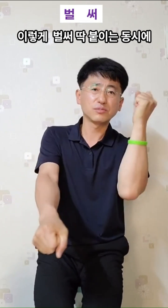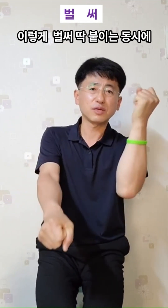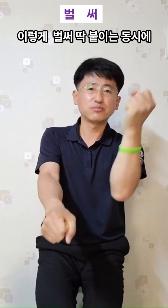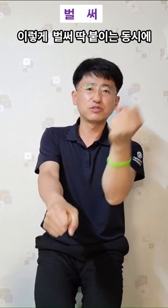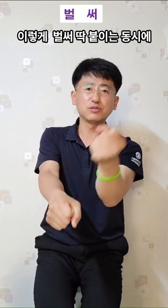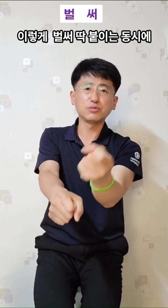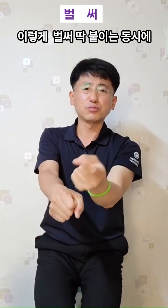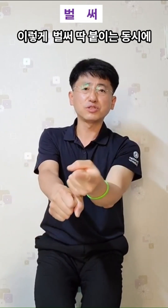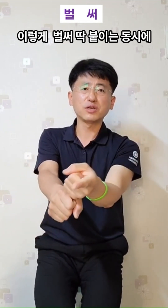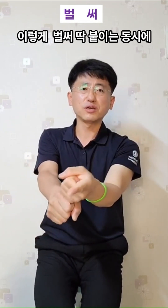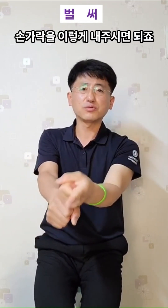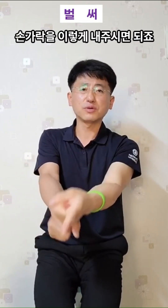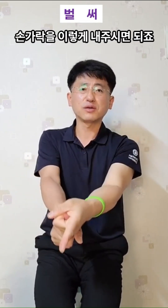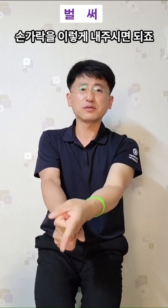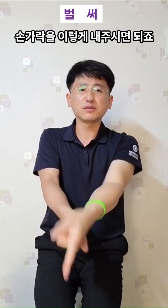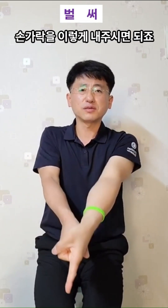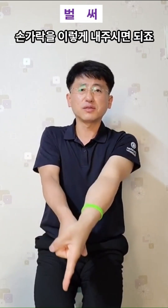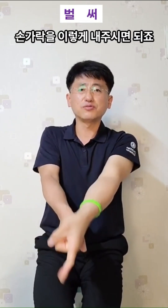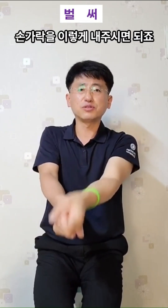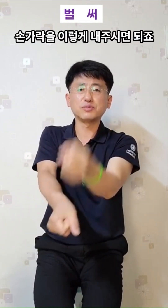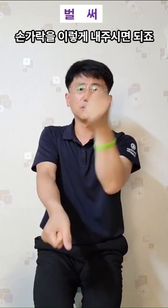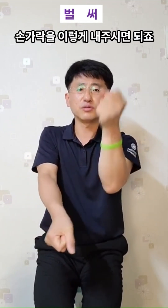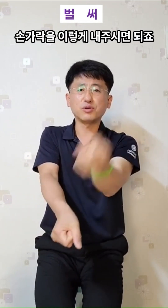딱 붙이는 동시에 손가락을 이렇게 내주시면 되죠.